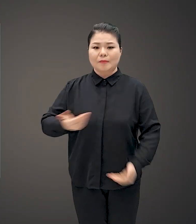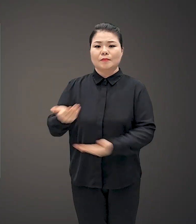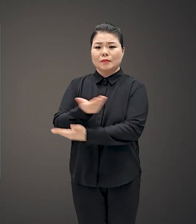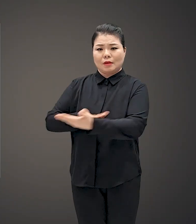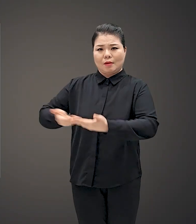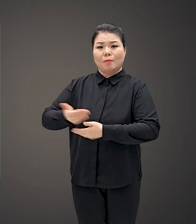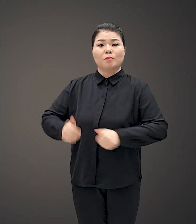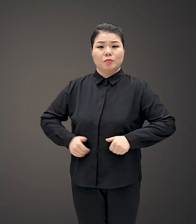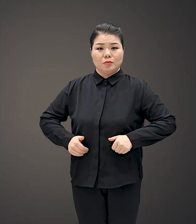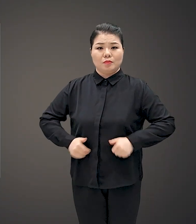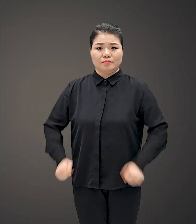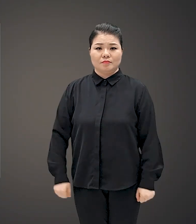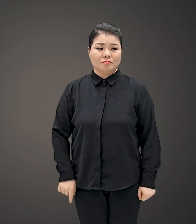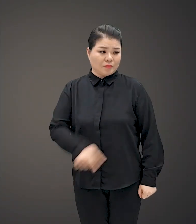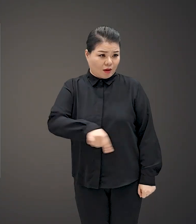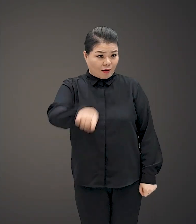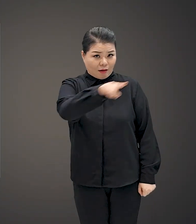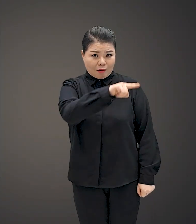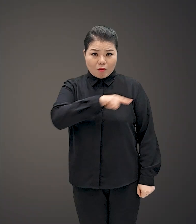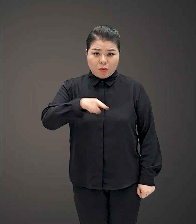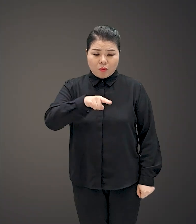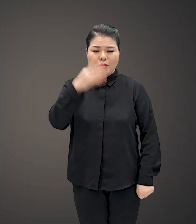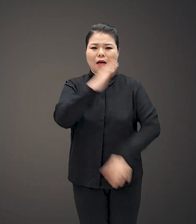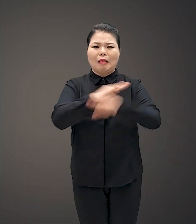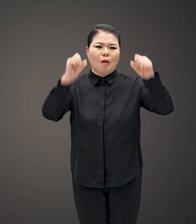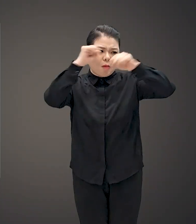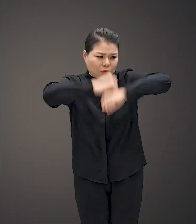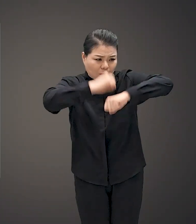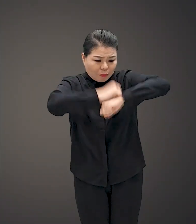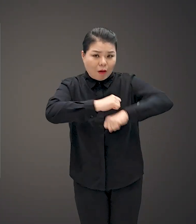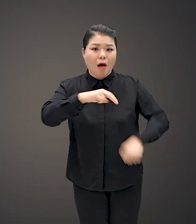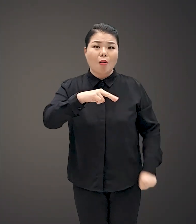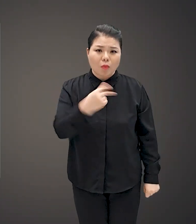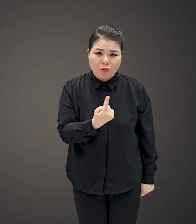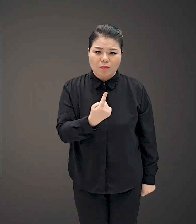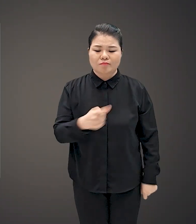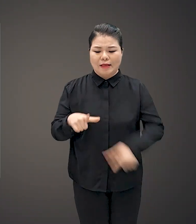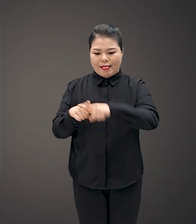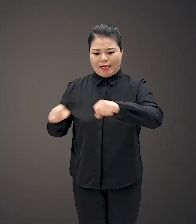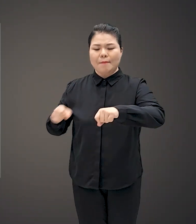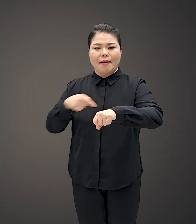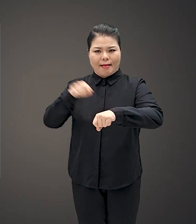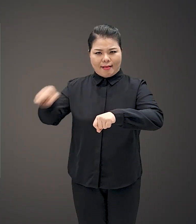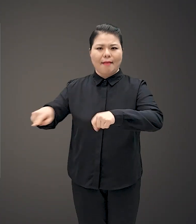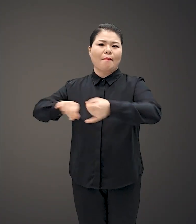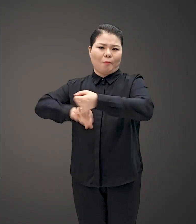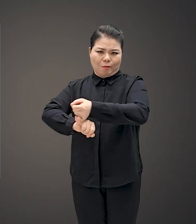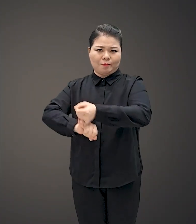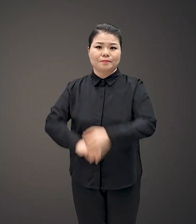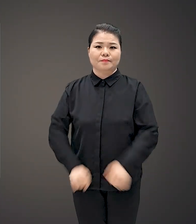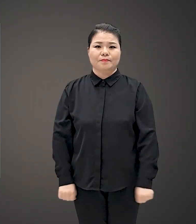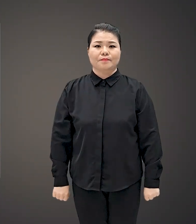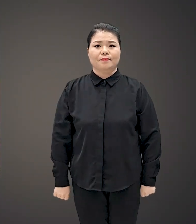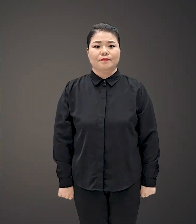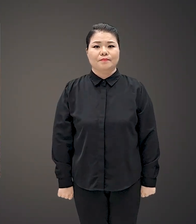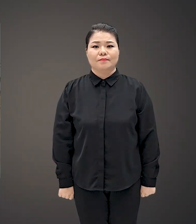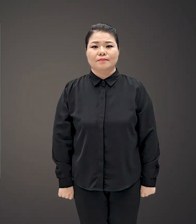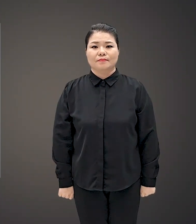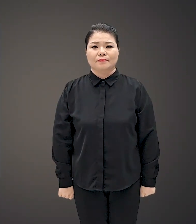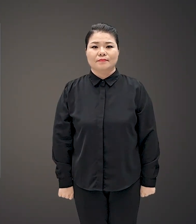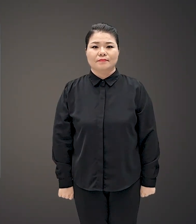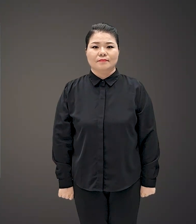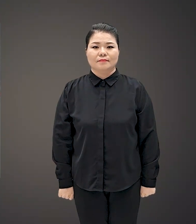없는 것이니라. 너희는 하늘이 무너지는 일이 있어도 가도록 하여라.